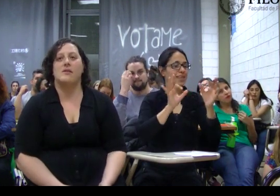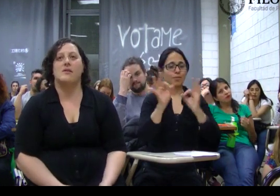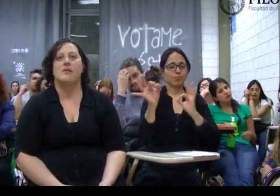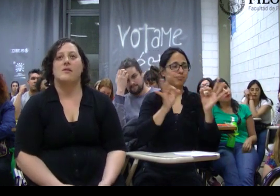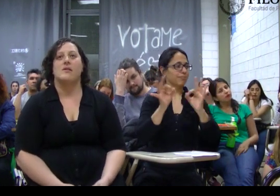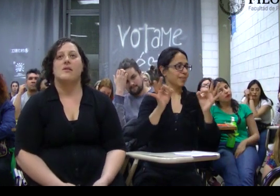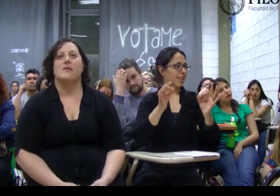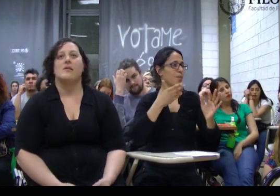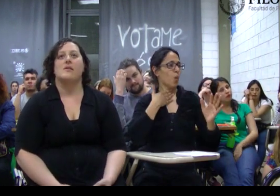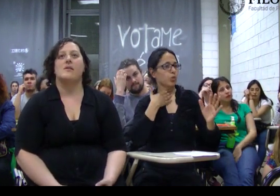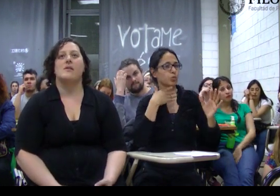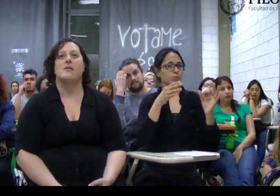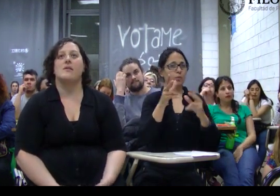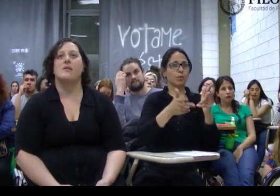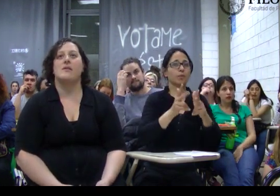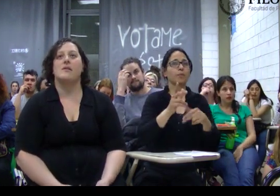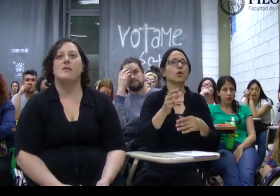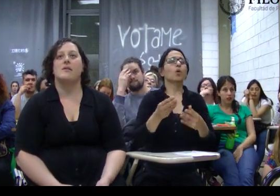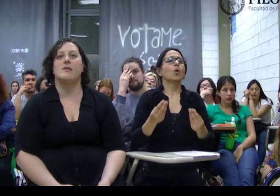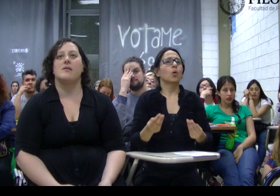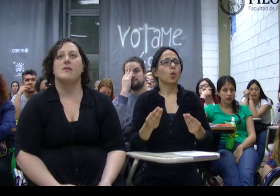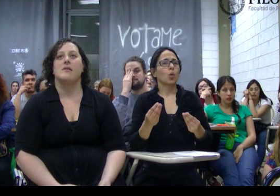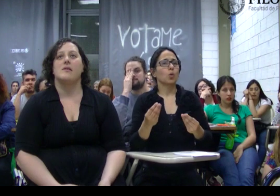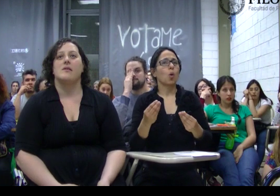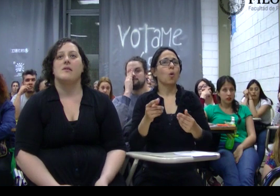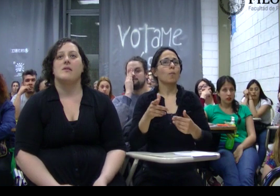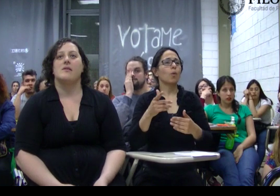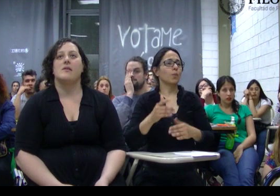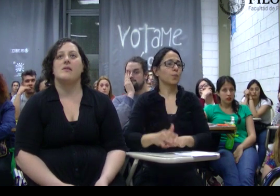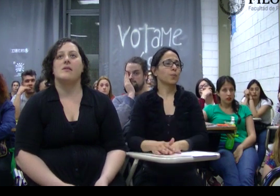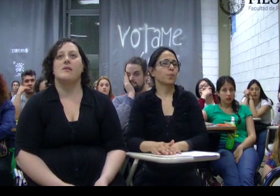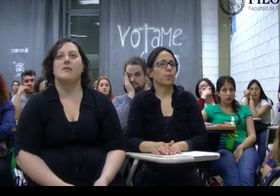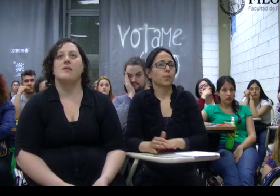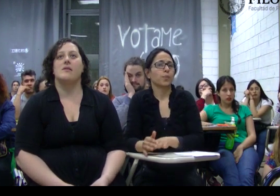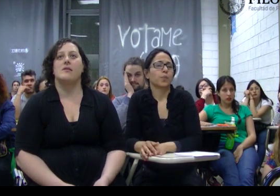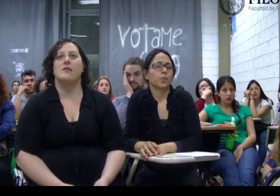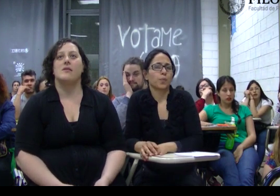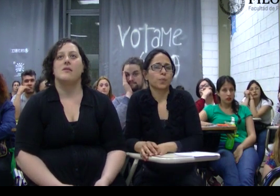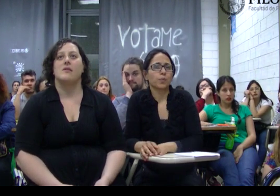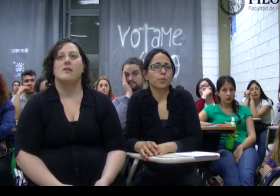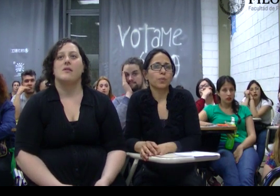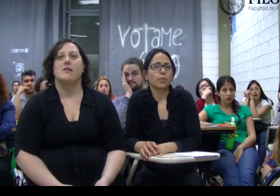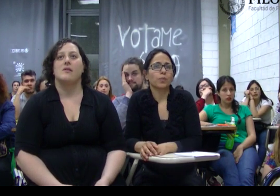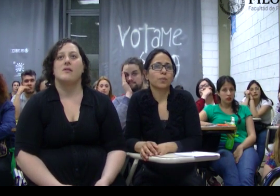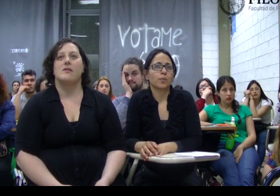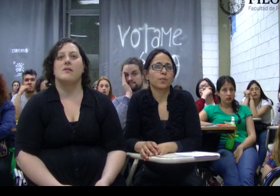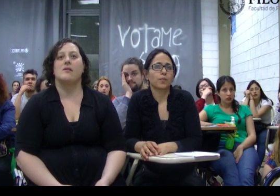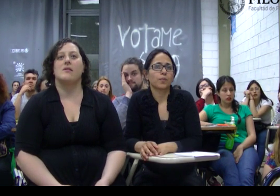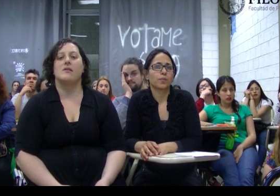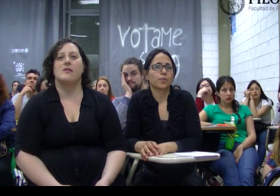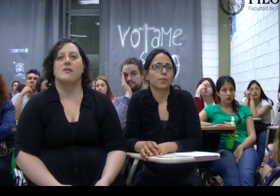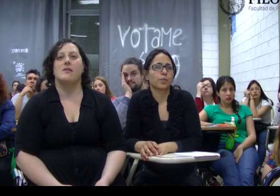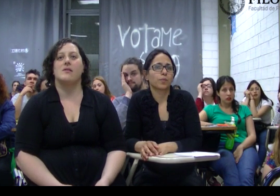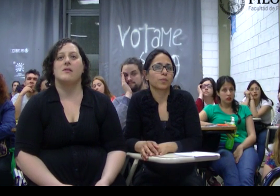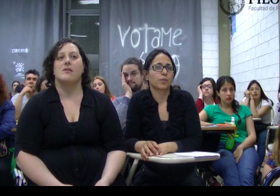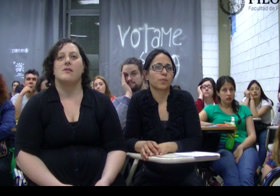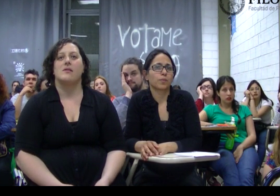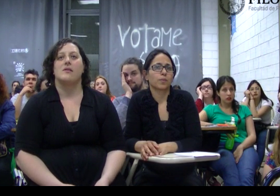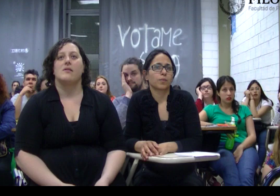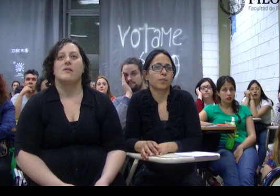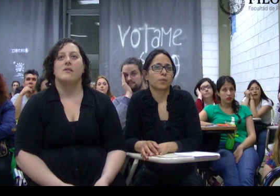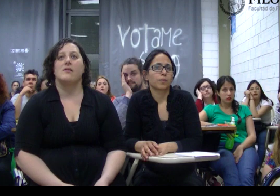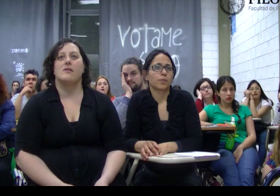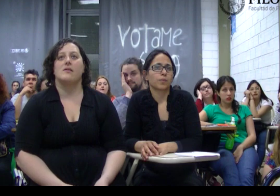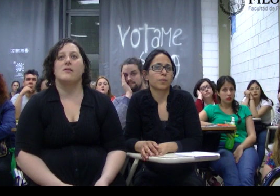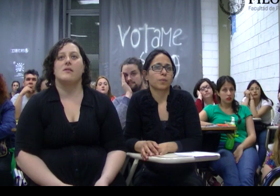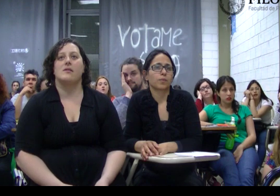hacer. ¿Cómo prevenir la violencia de género? Tu cuerpo es tuyo, tu sexualidad, tu forma de pensar y de sentir también te pertenece,